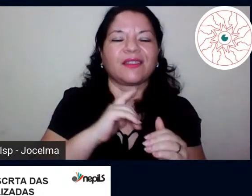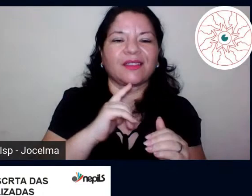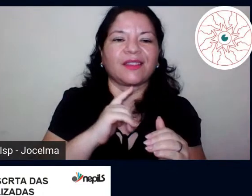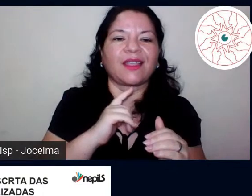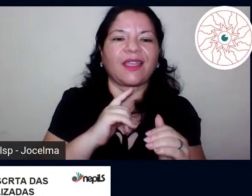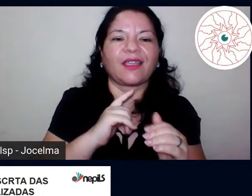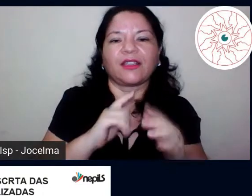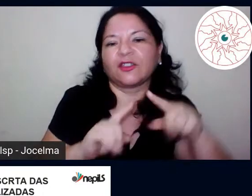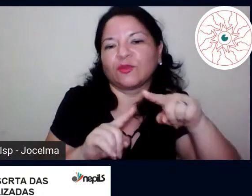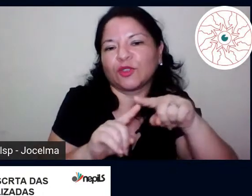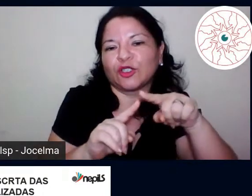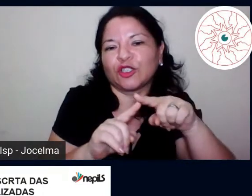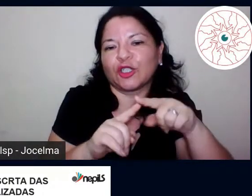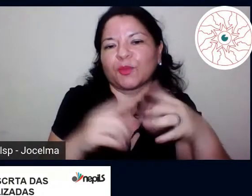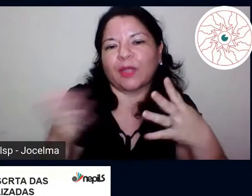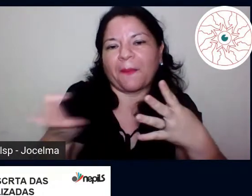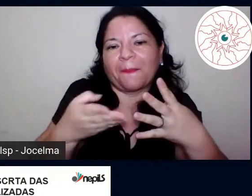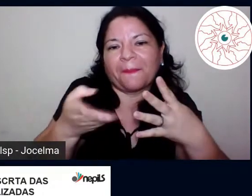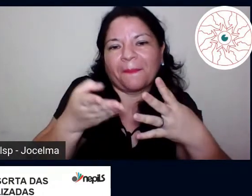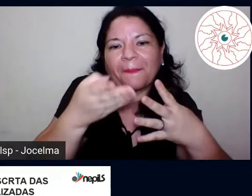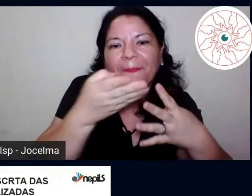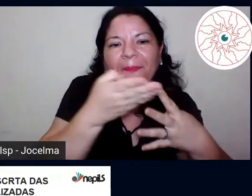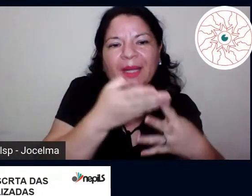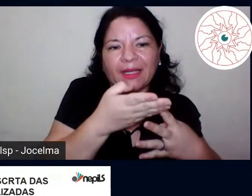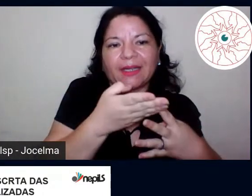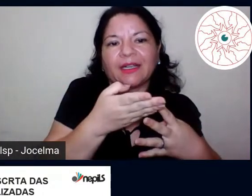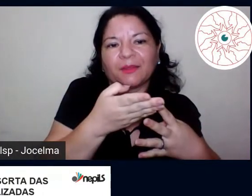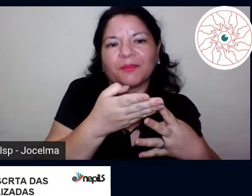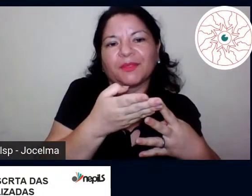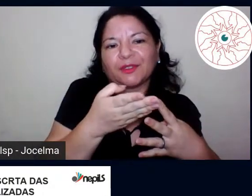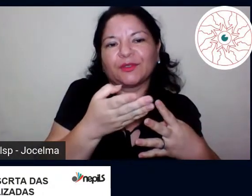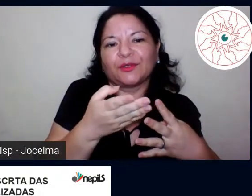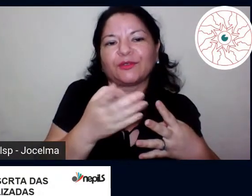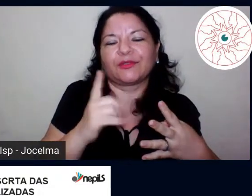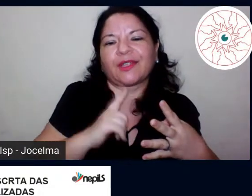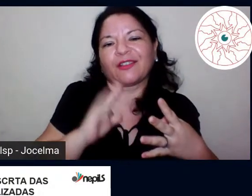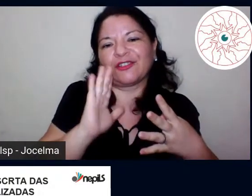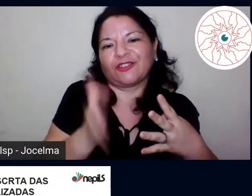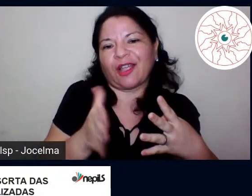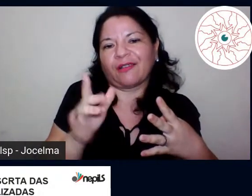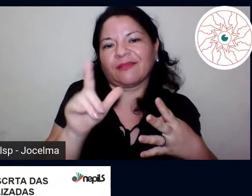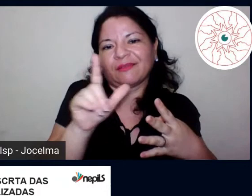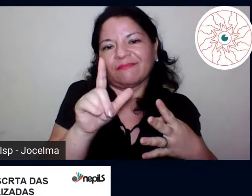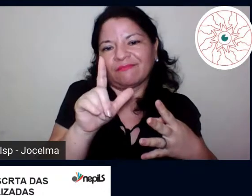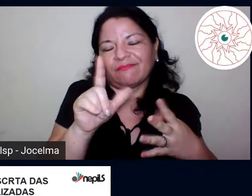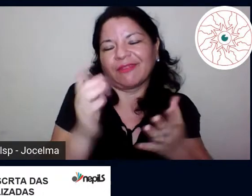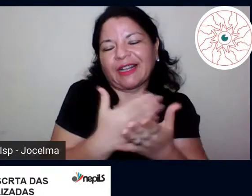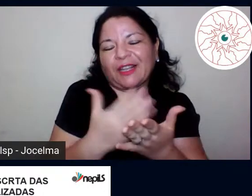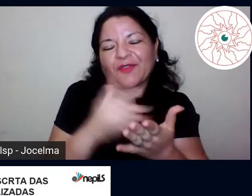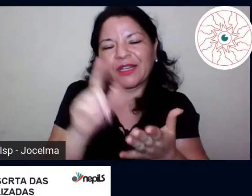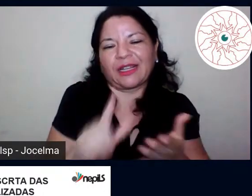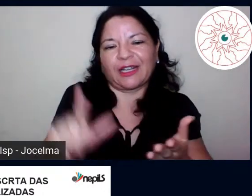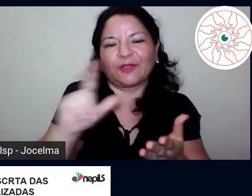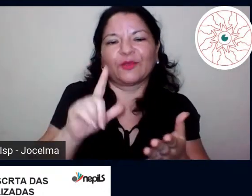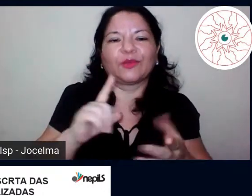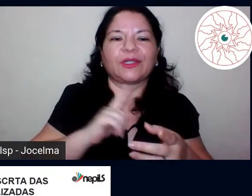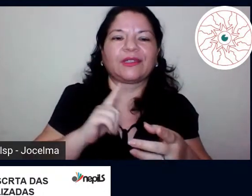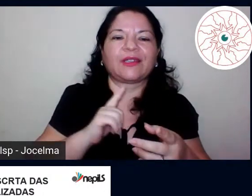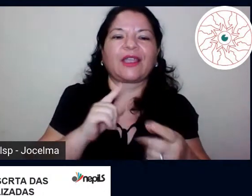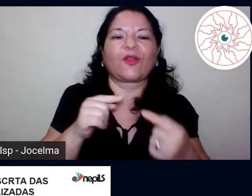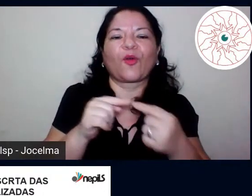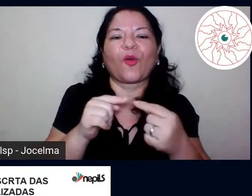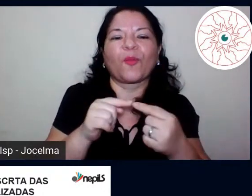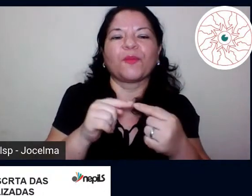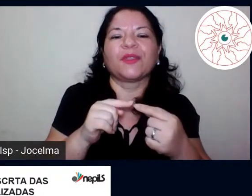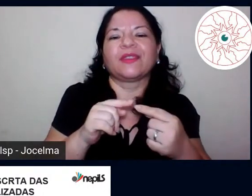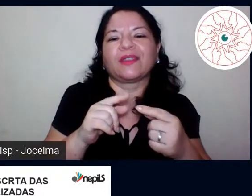os parâmetros, né, que que aí aí que já estão aí na literatura, eu vou considerar que eles são traços distintivos,